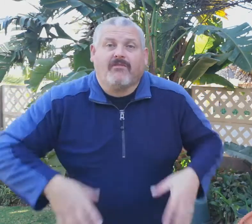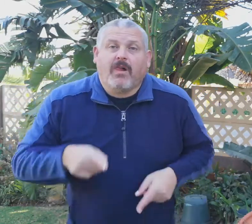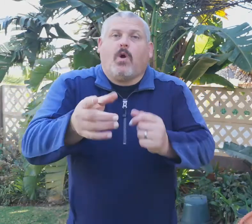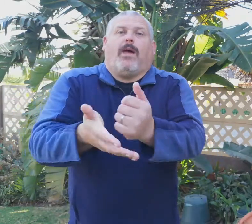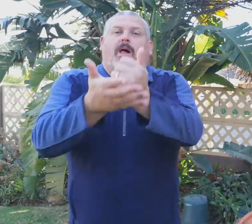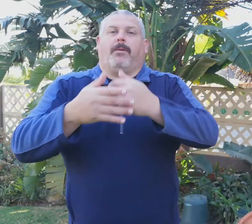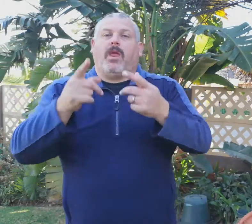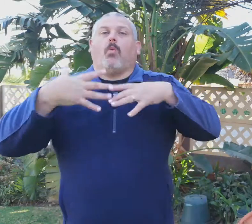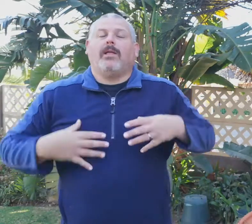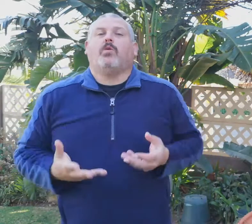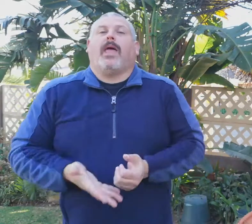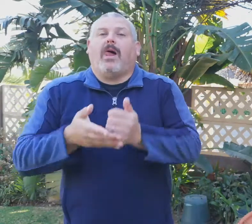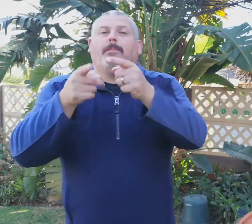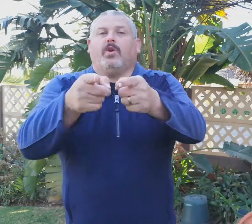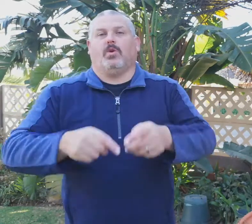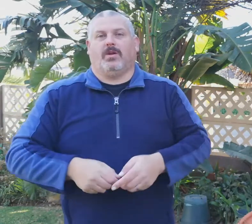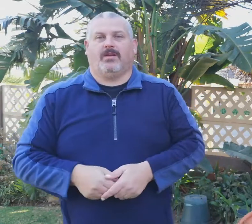I want your help. They want to help you.